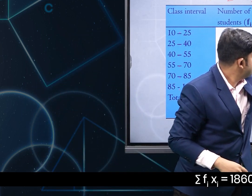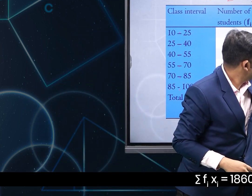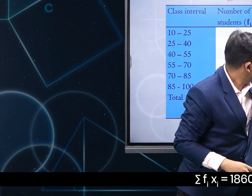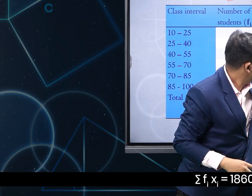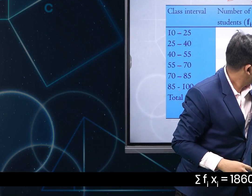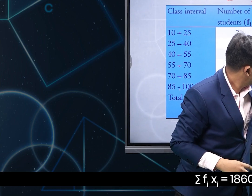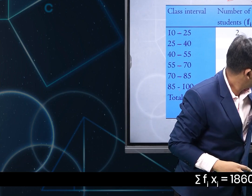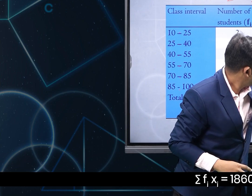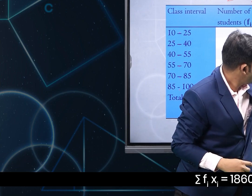1860